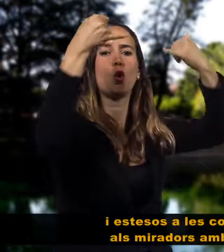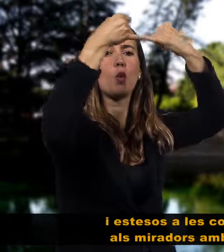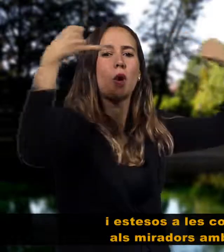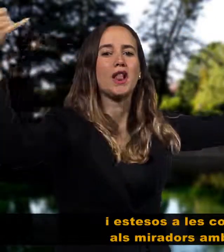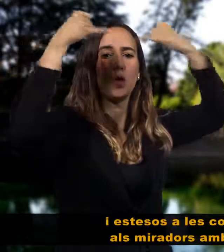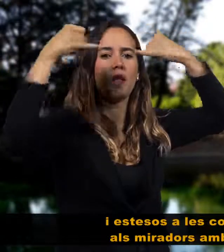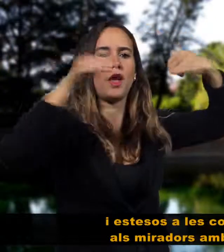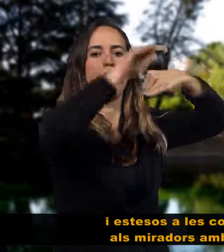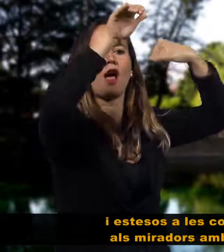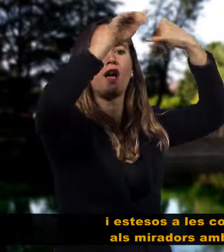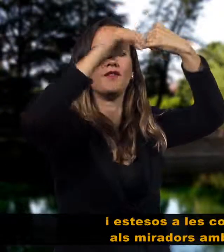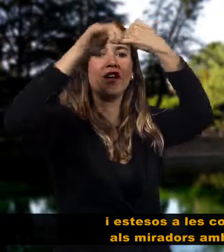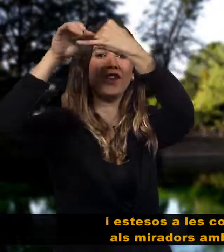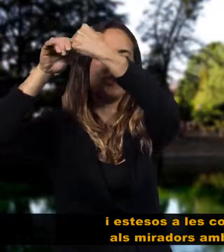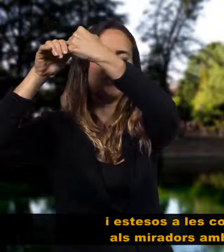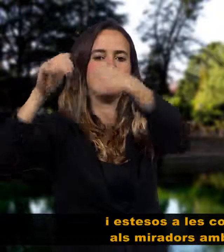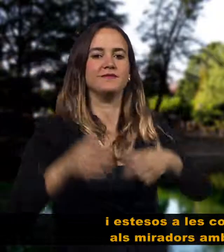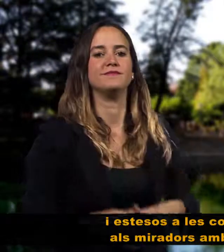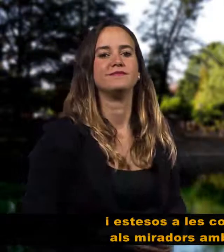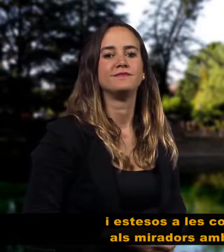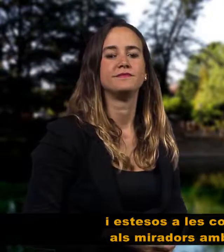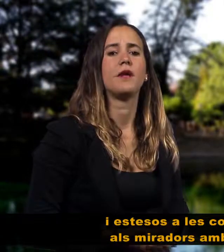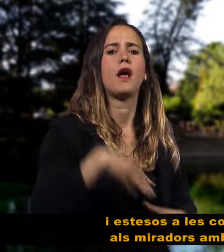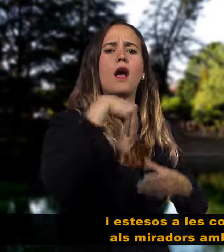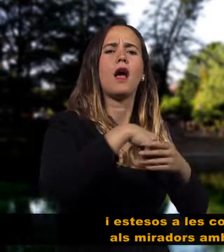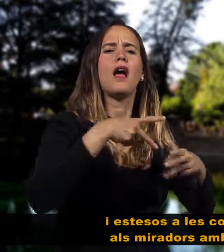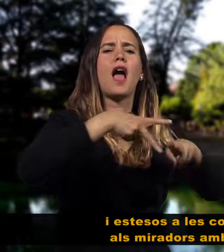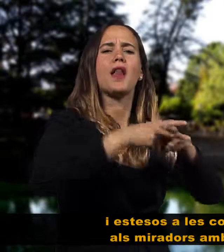l'ajut de l'espit, un estri de fusta en forma de T.